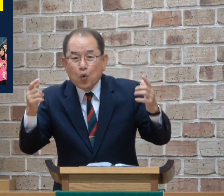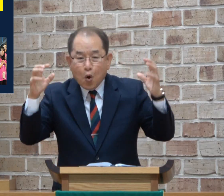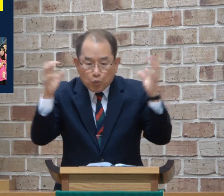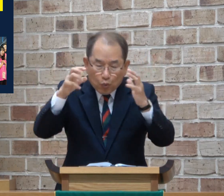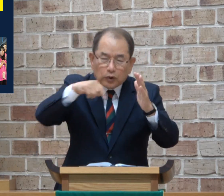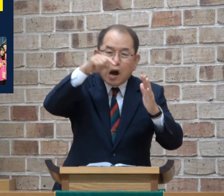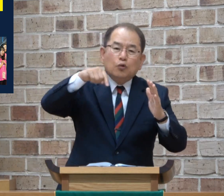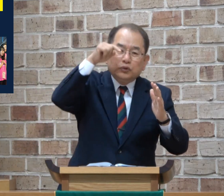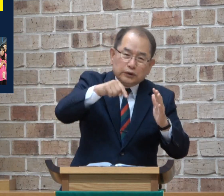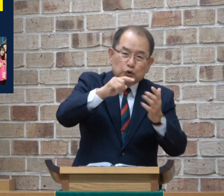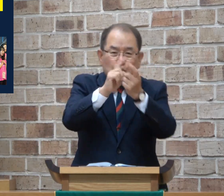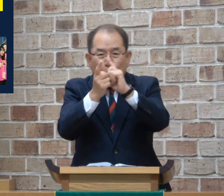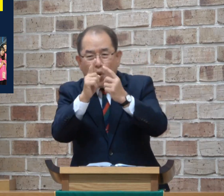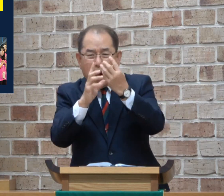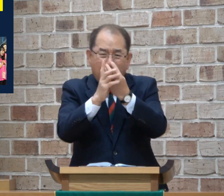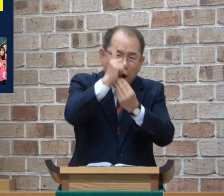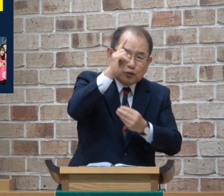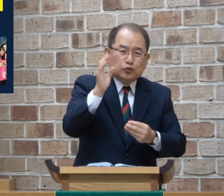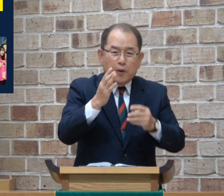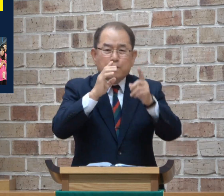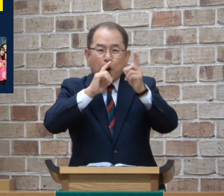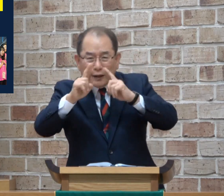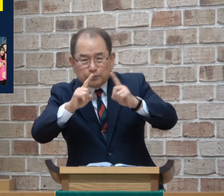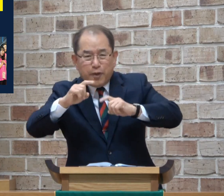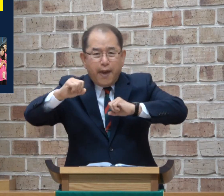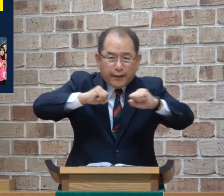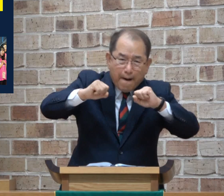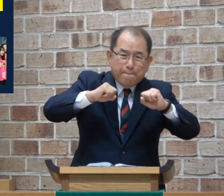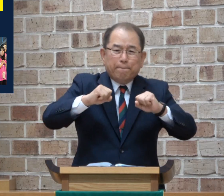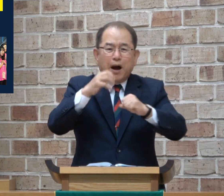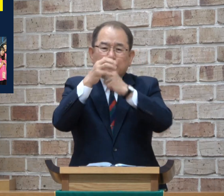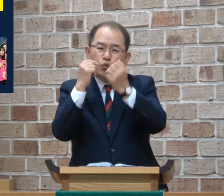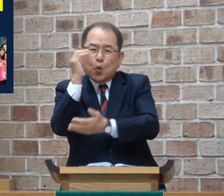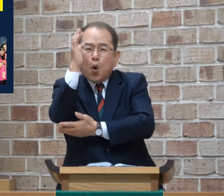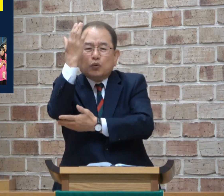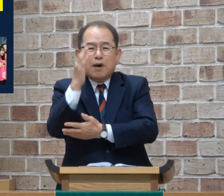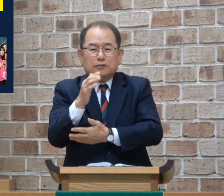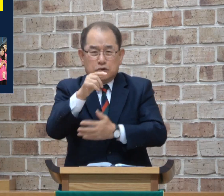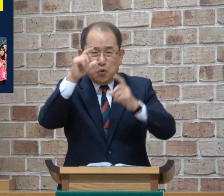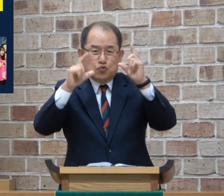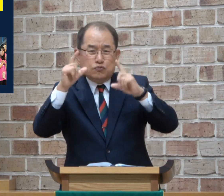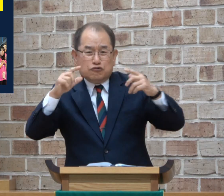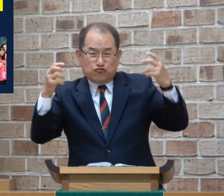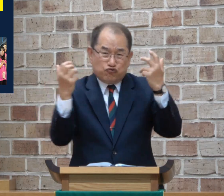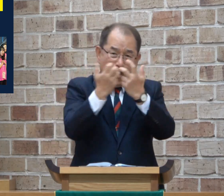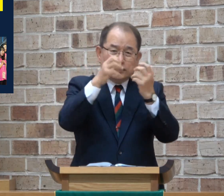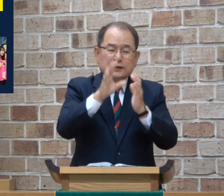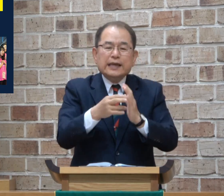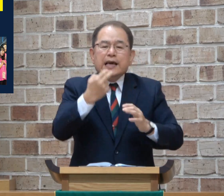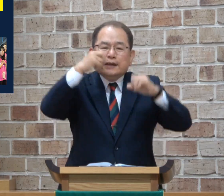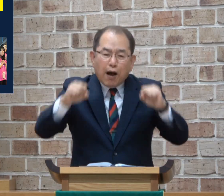하나됨이 있고 말씀의 행함이 있고 하나님께 영광을 돌리는 은혜가 충만한 예배일 때